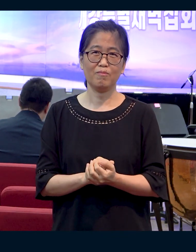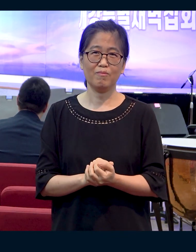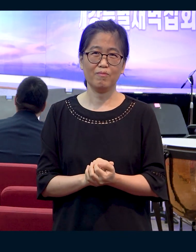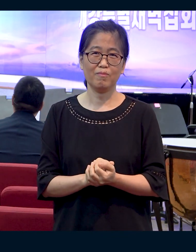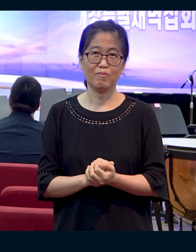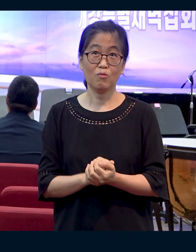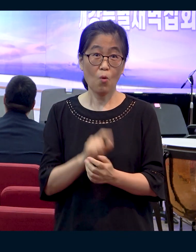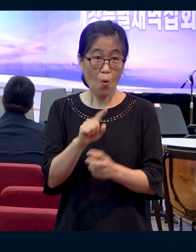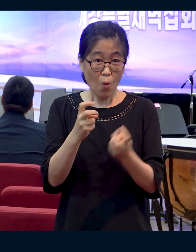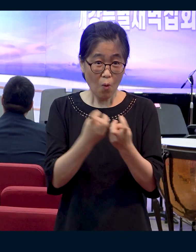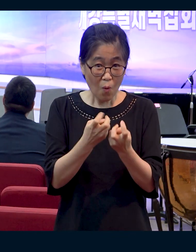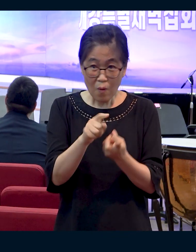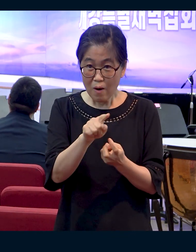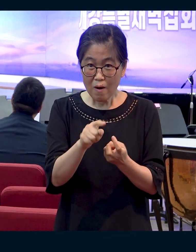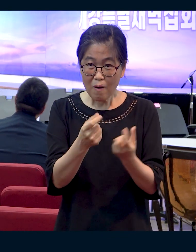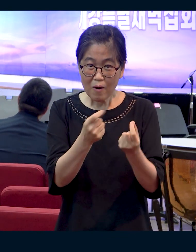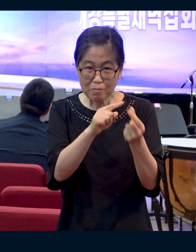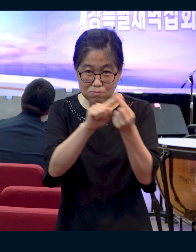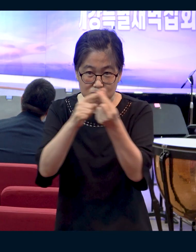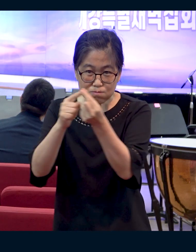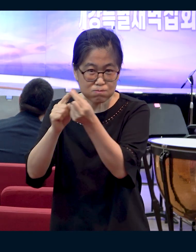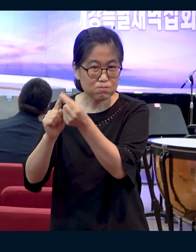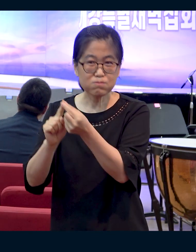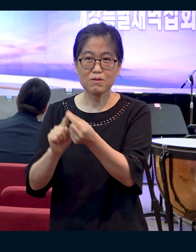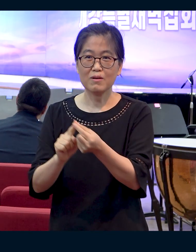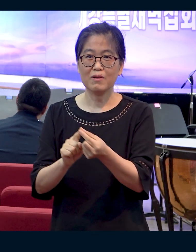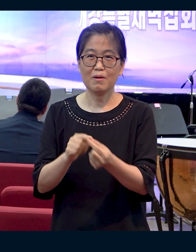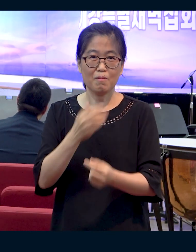감동하시는 거지. 어떻게 이런 표현이 나옵니까? 예.